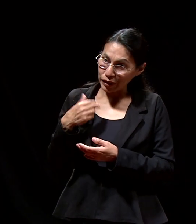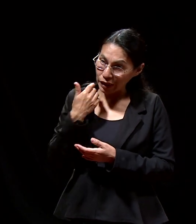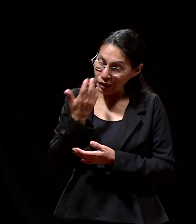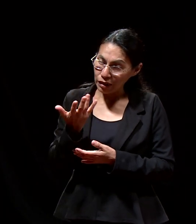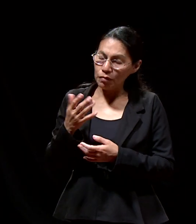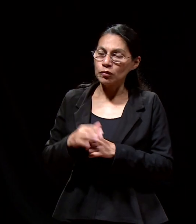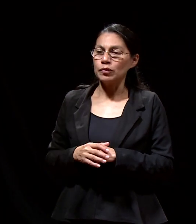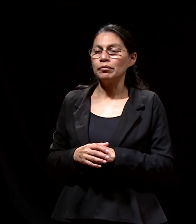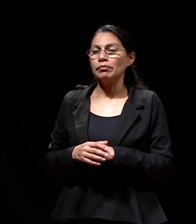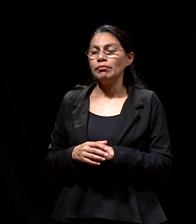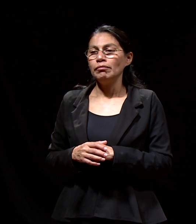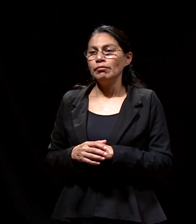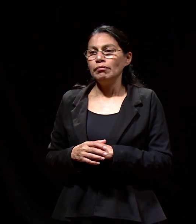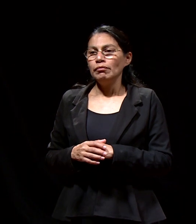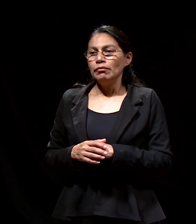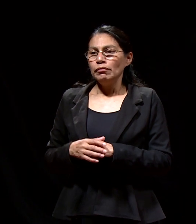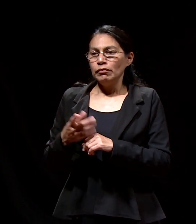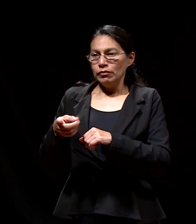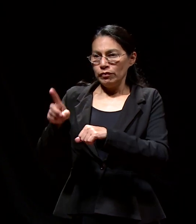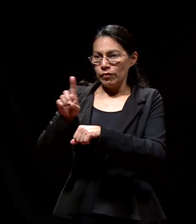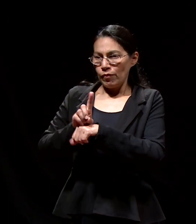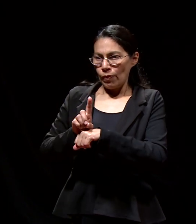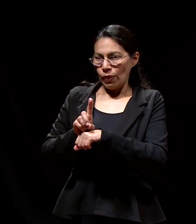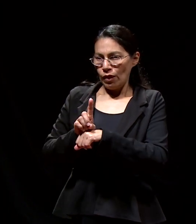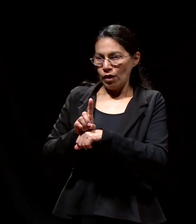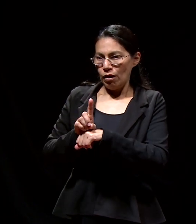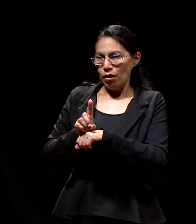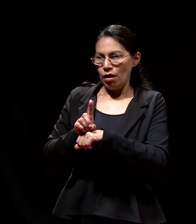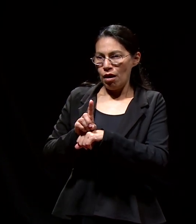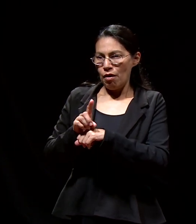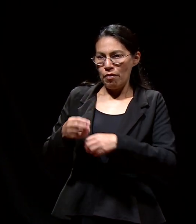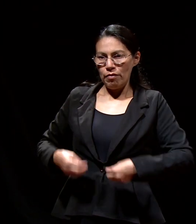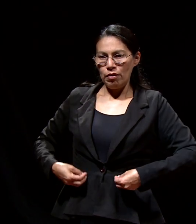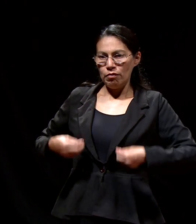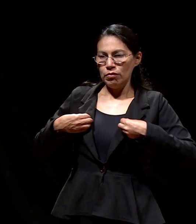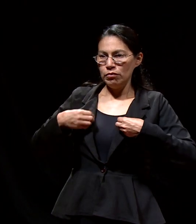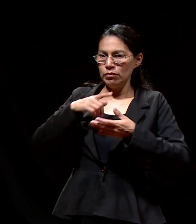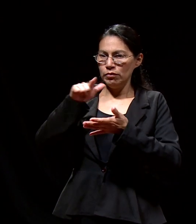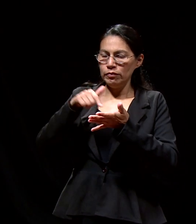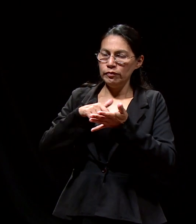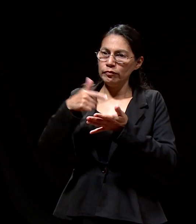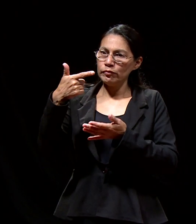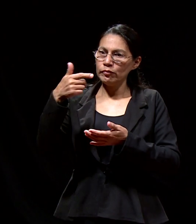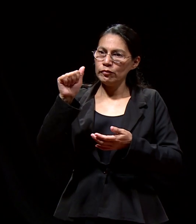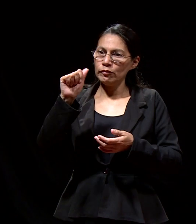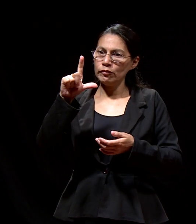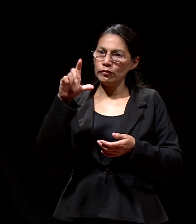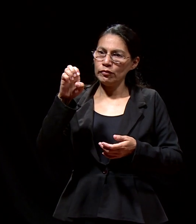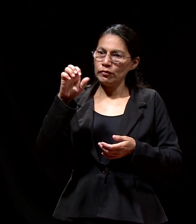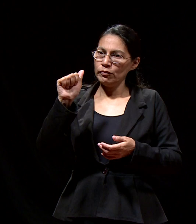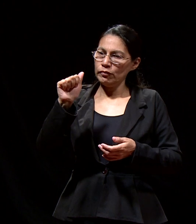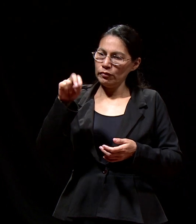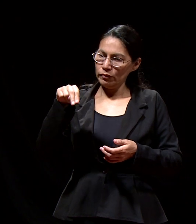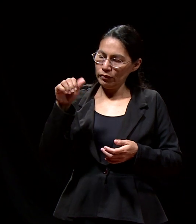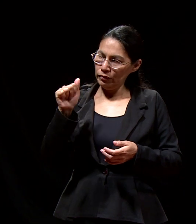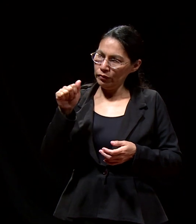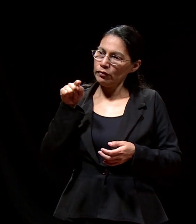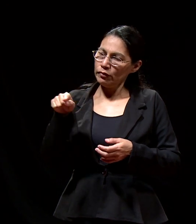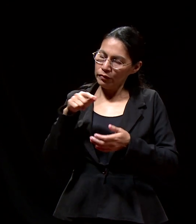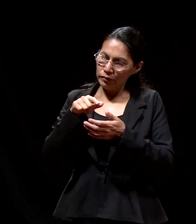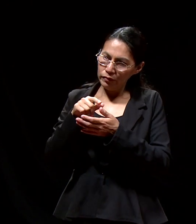tener entonces en una ocasión vivíamos en la ciudad de Galiana entonces escribe un nuestra